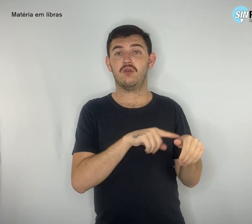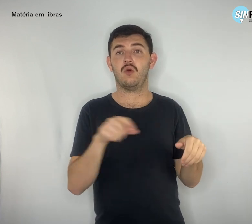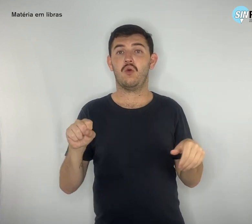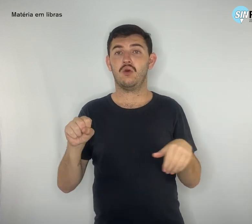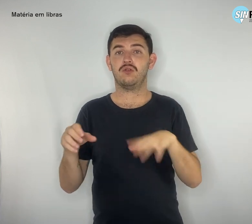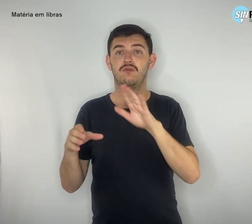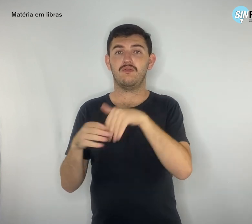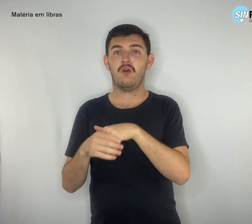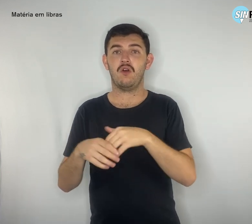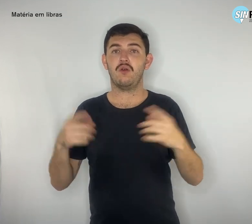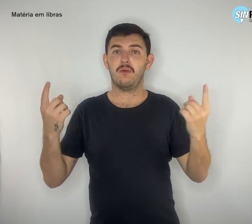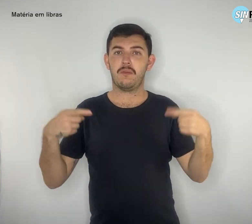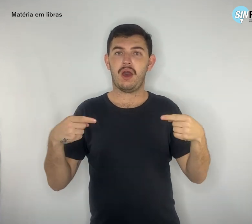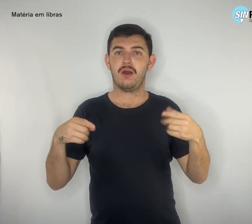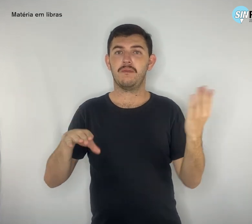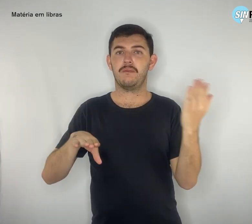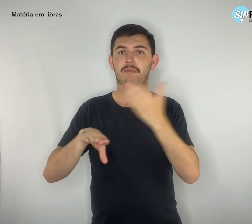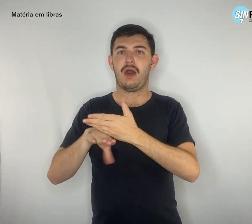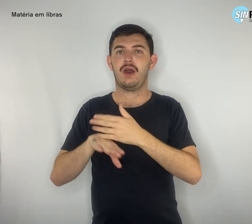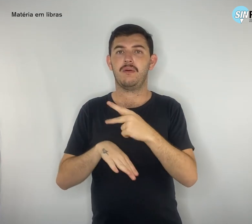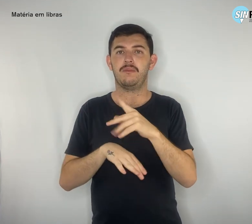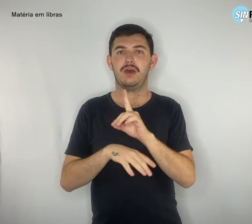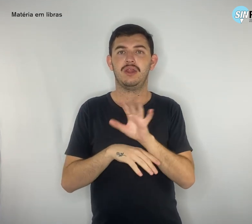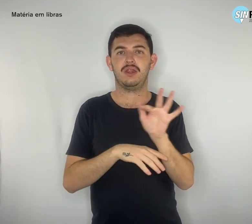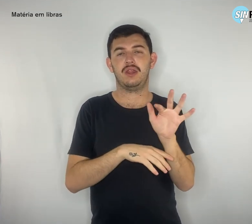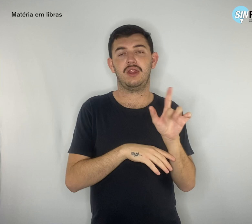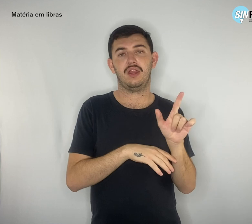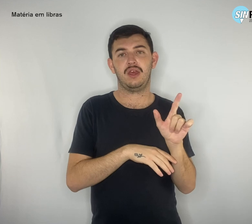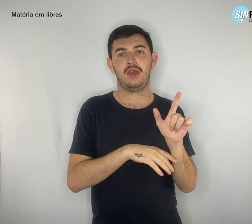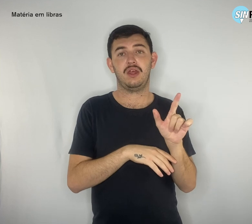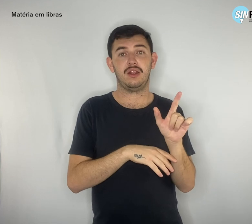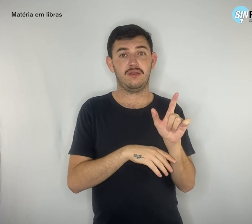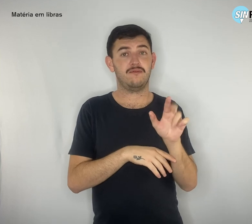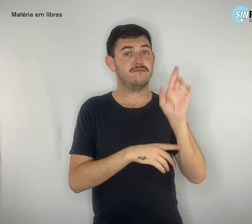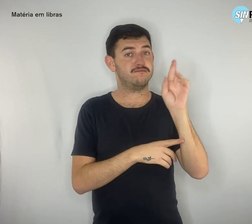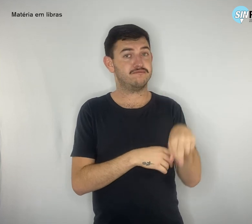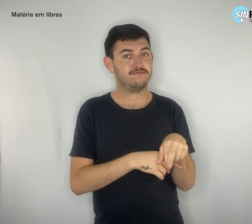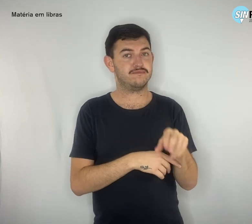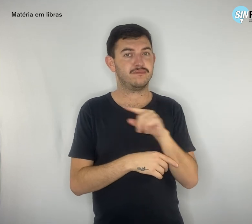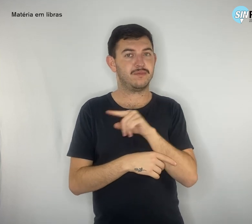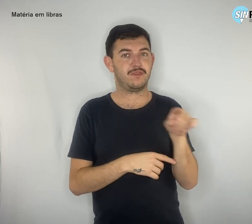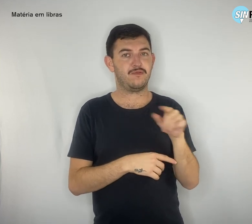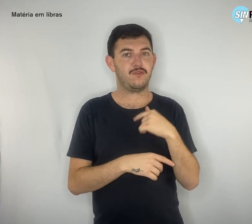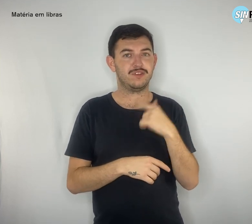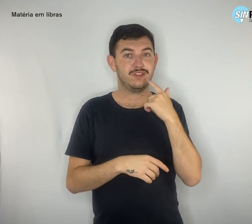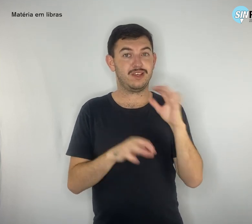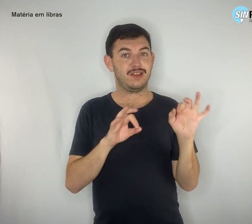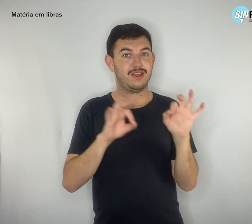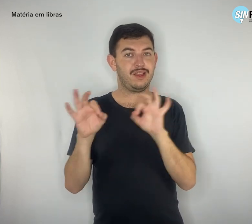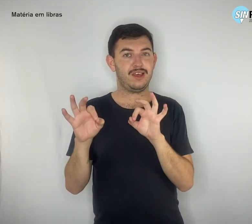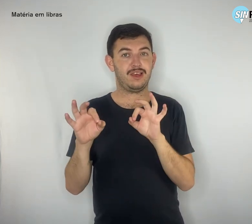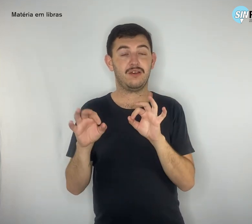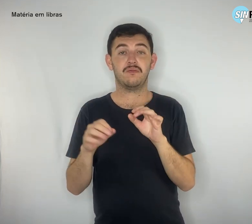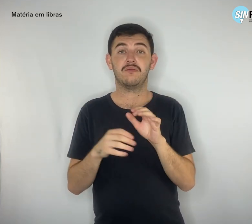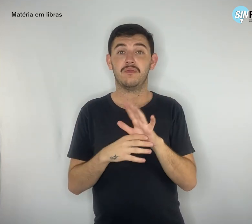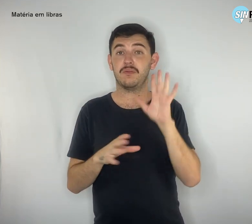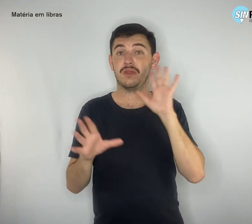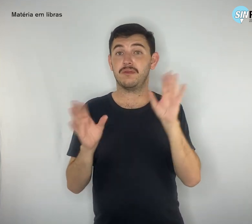reprovado Leia também veja os 11 distritais que votaram contra o